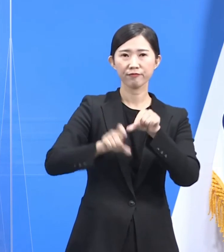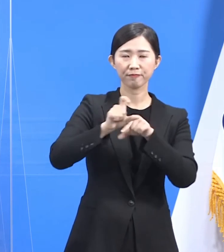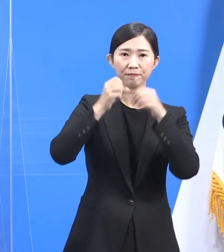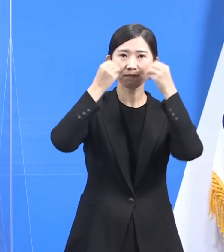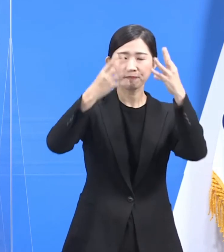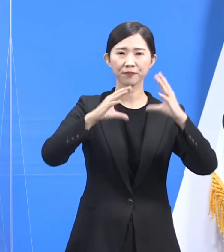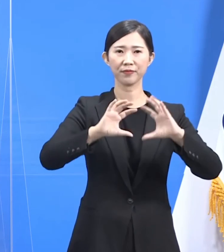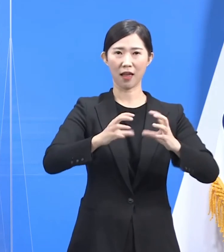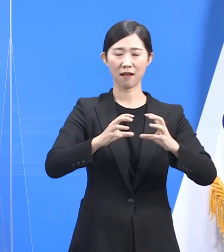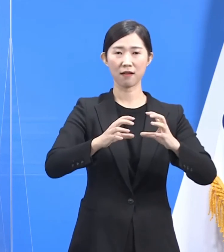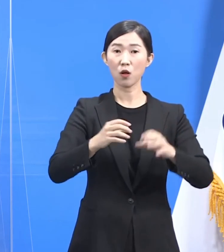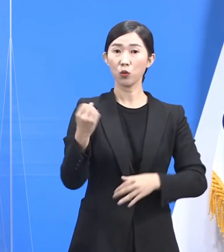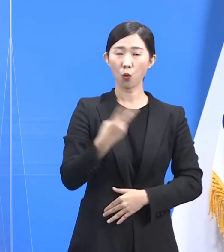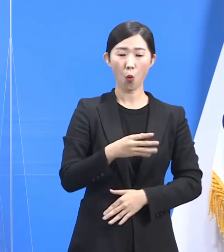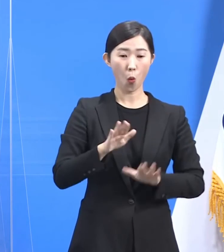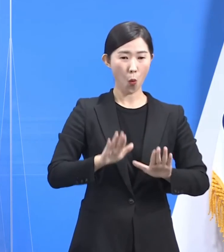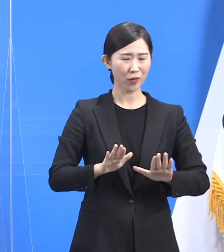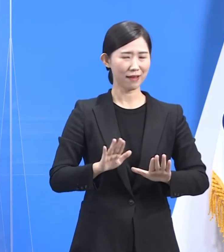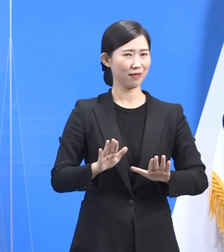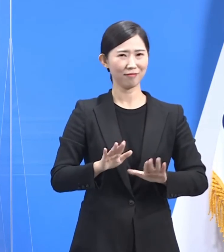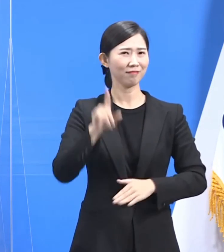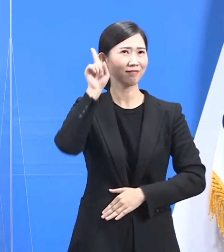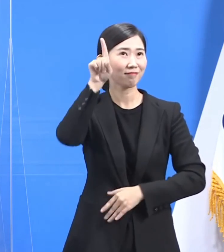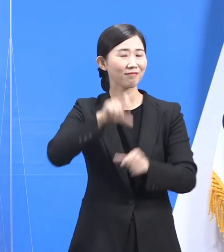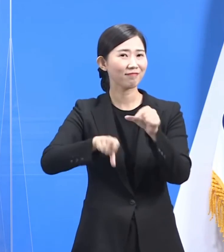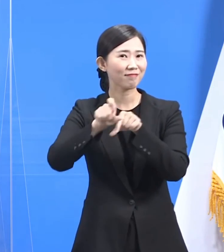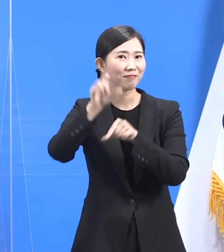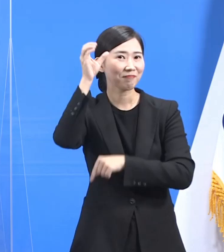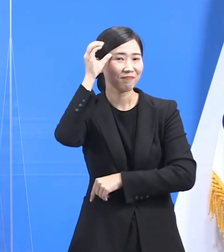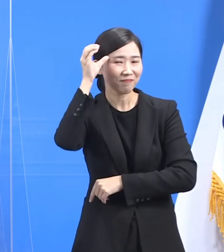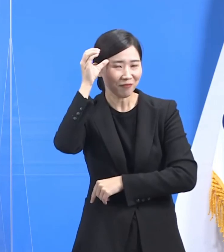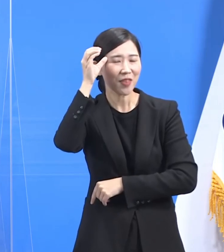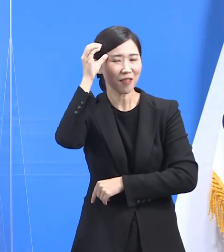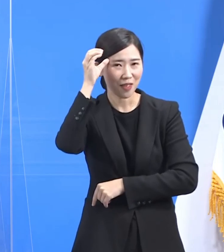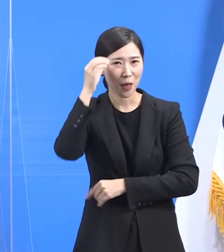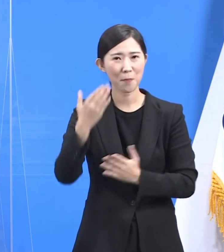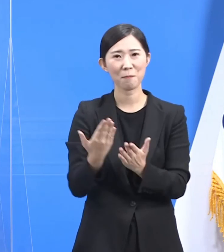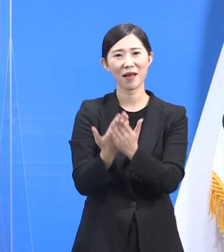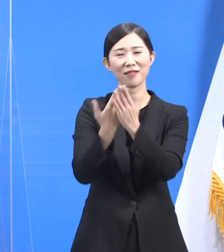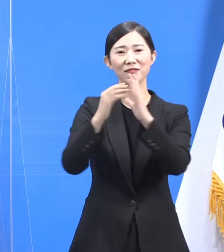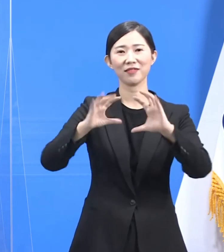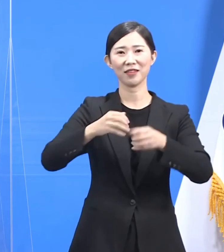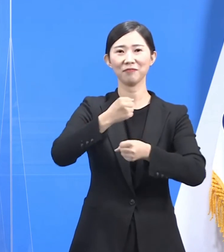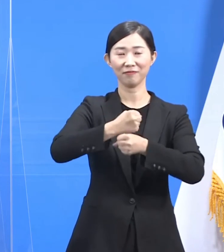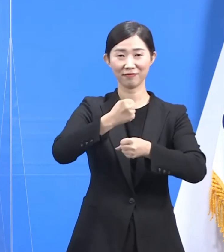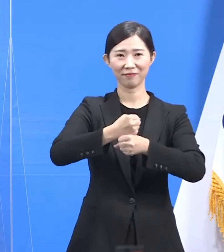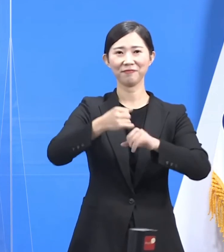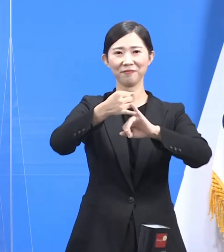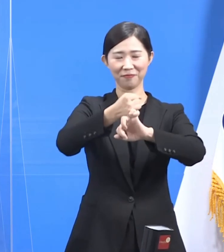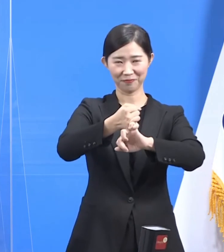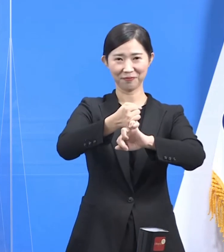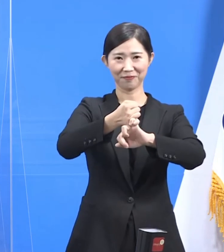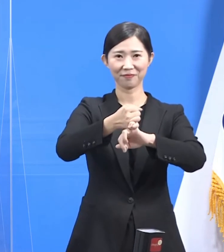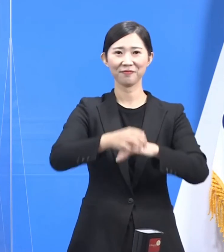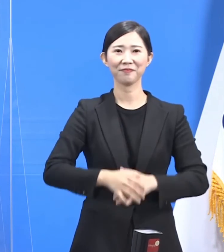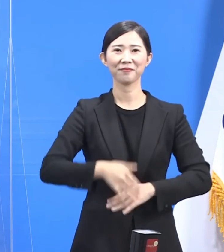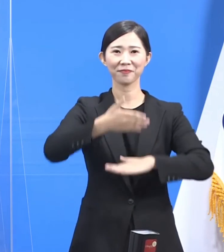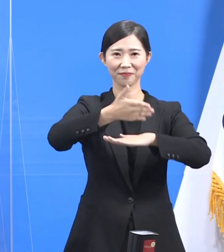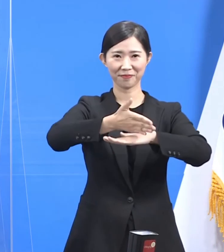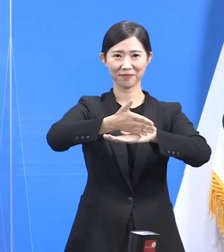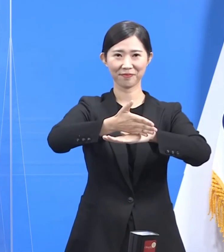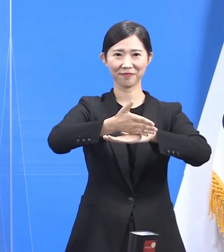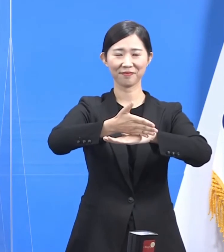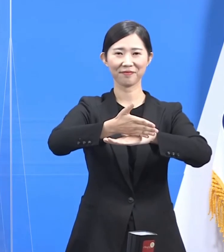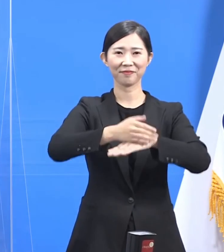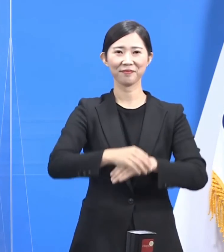또 오늘보다 내일이 더 기대되는 그런 성장하고 발전하는 나라를 만들겠다는 말씀을 드립니다. 감사합니다.